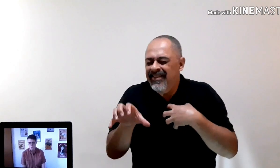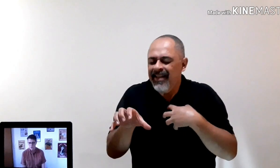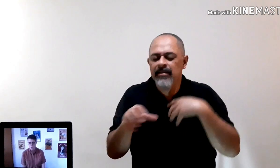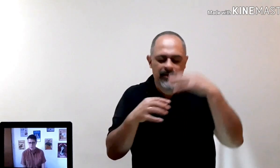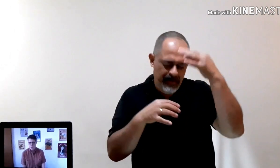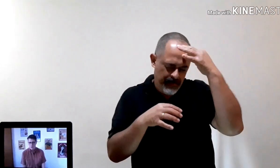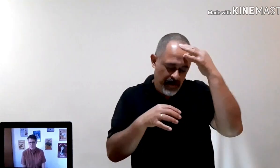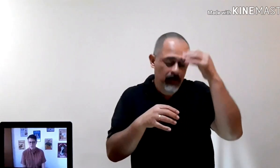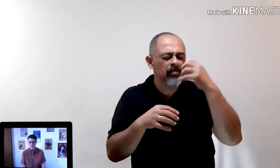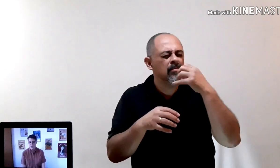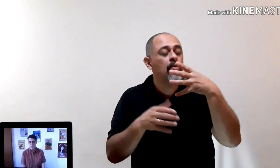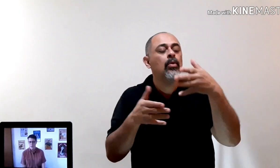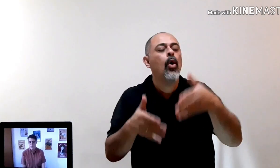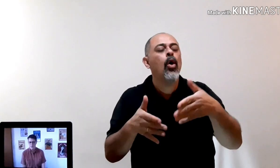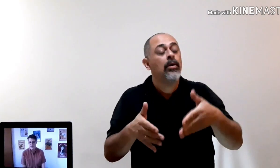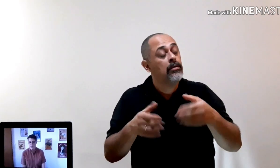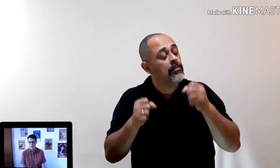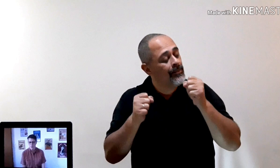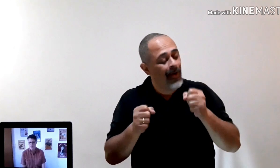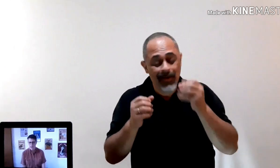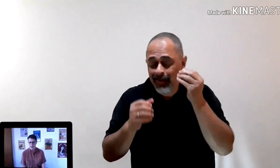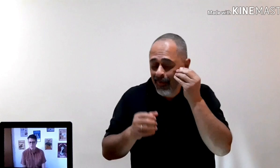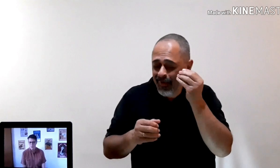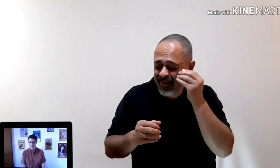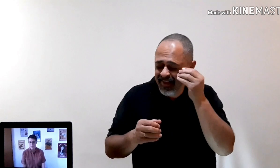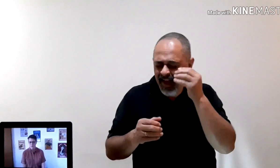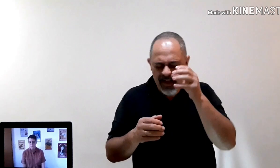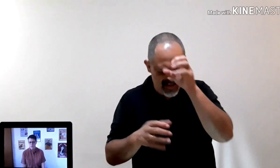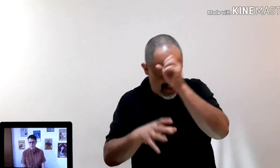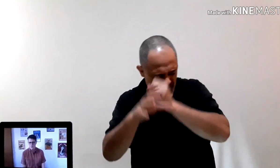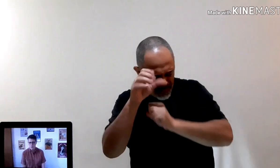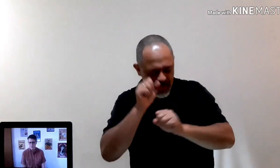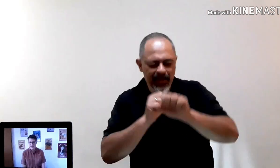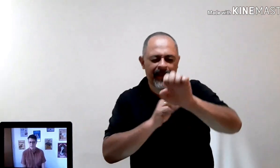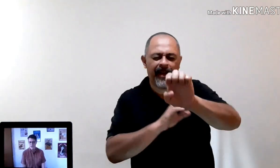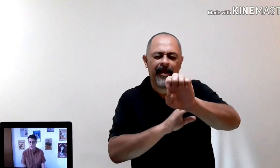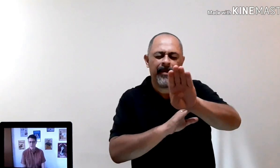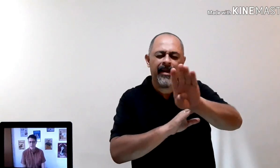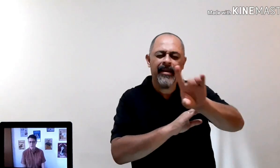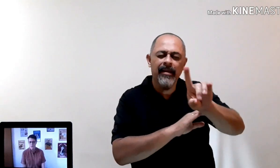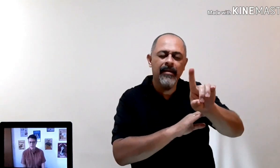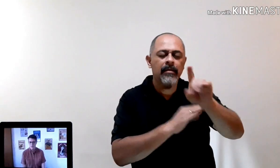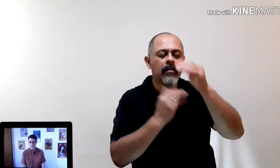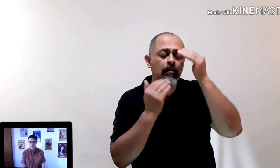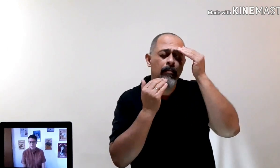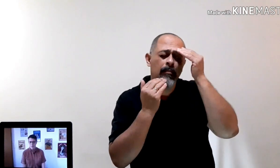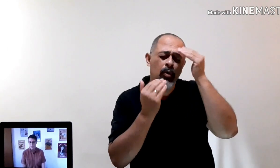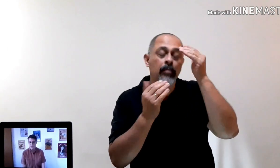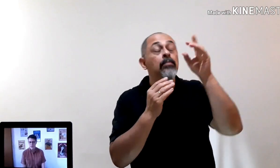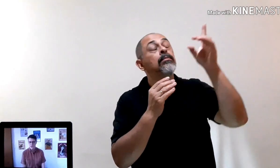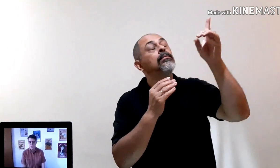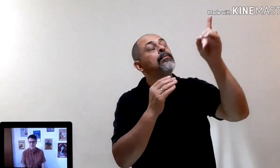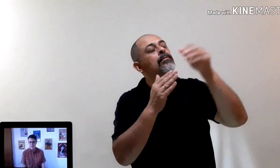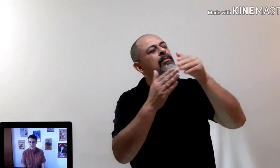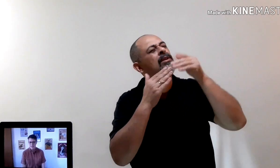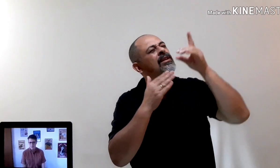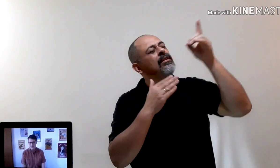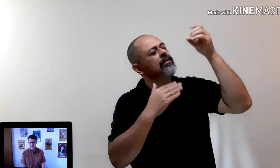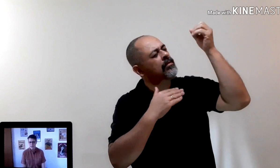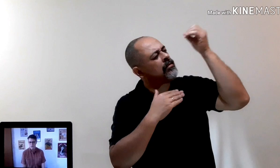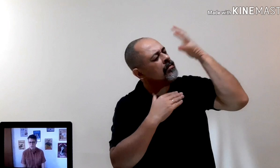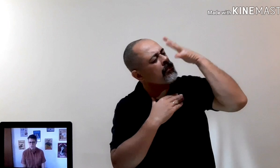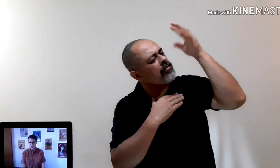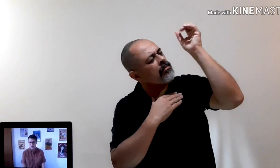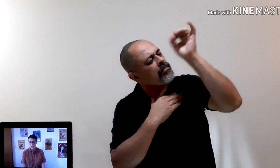tendo como hoje. Quero que o Senhor, Pai, possa me iluminar meus irmãos, Pai, para que a gente leia o texto, aproveite e entenda